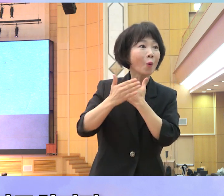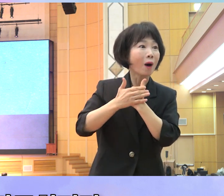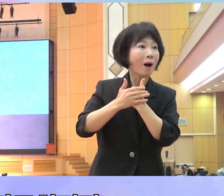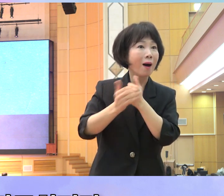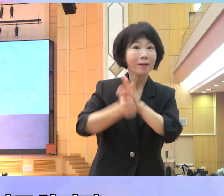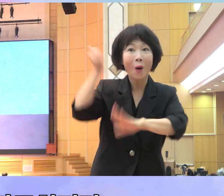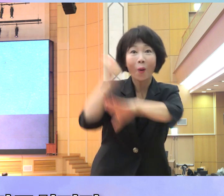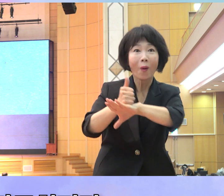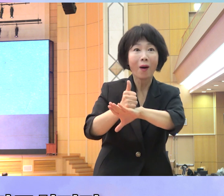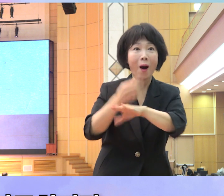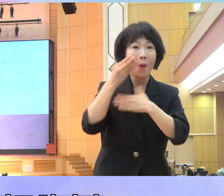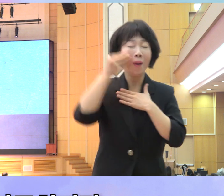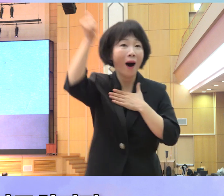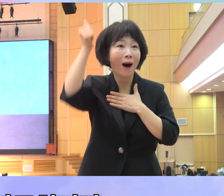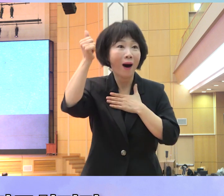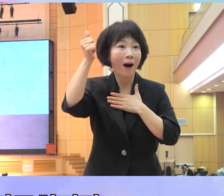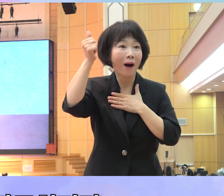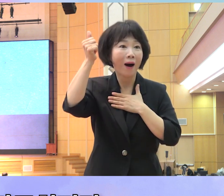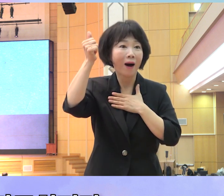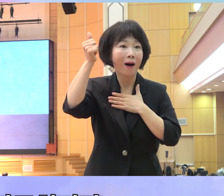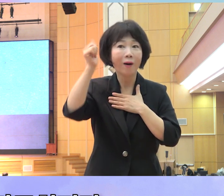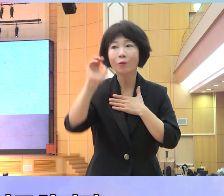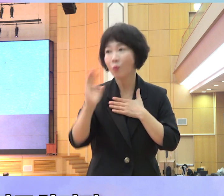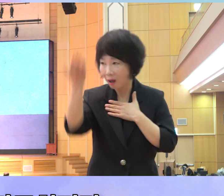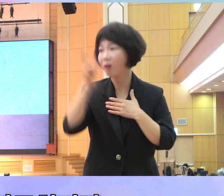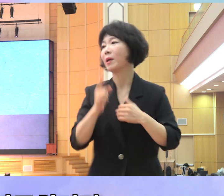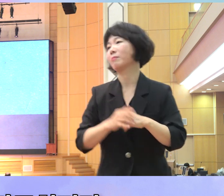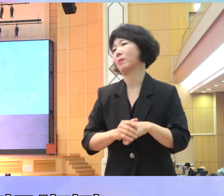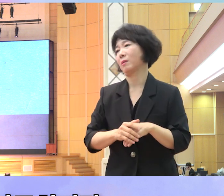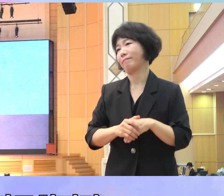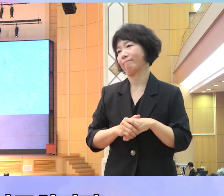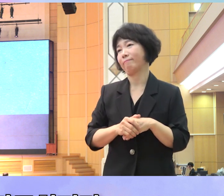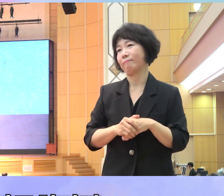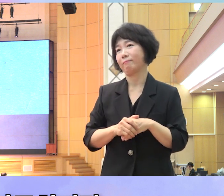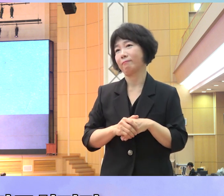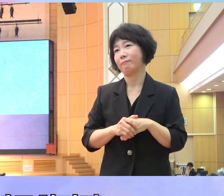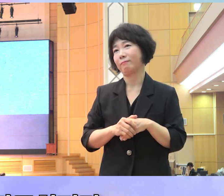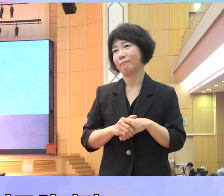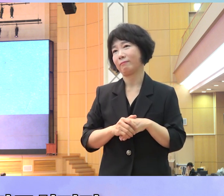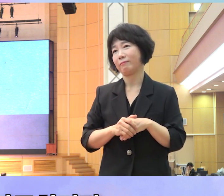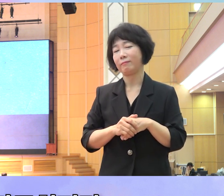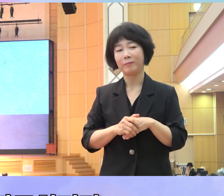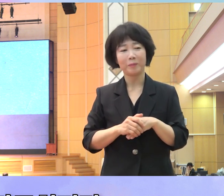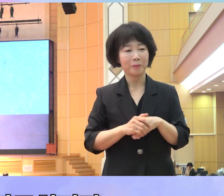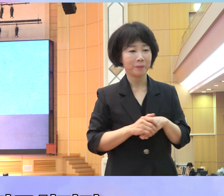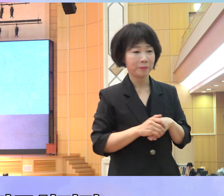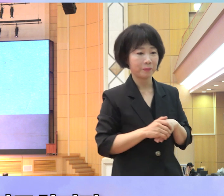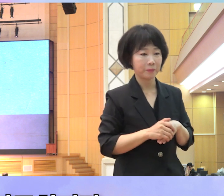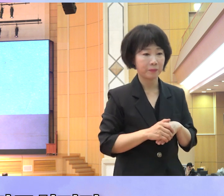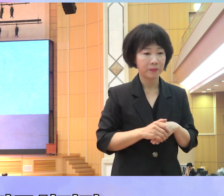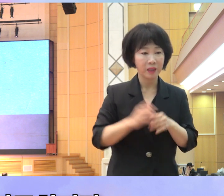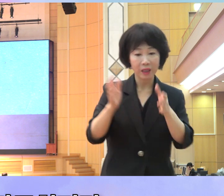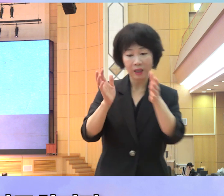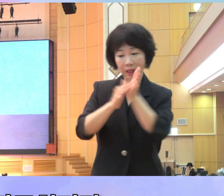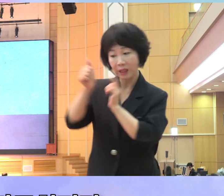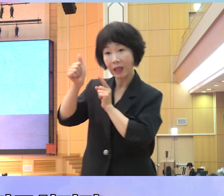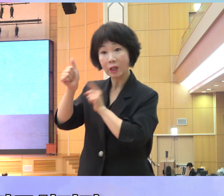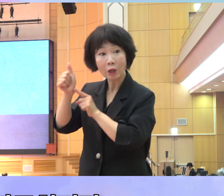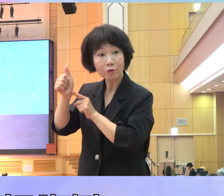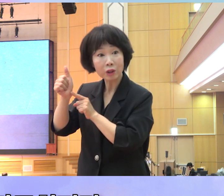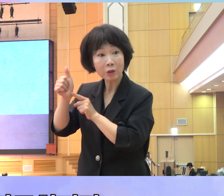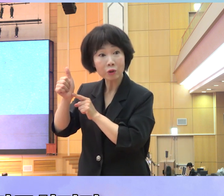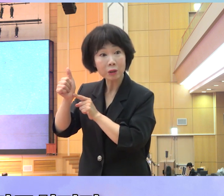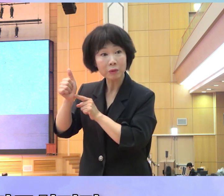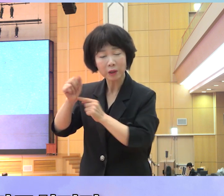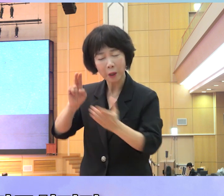할렐루야, 아멘 하고 끝난다는 거예요. 그런데 예수님은 이 오병이어의 사건이 일어나신